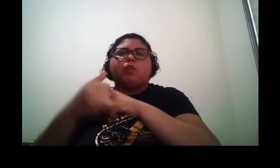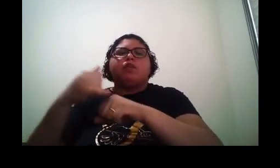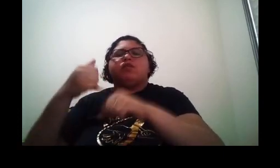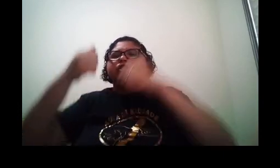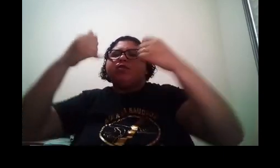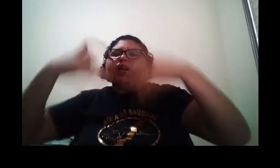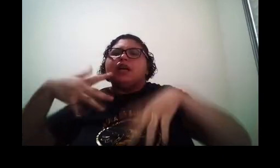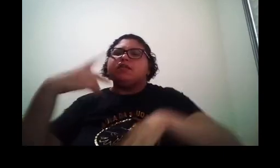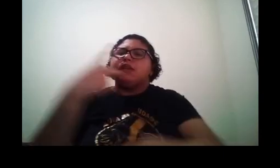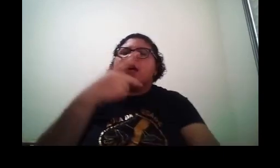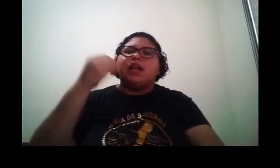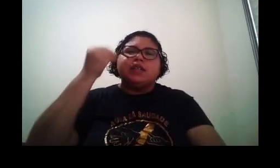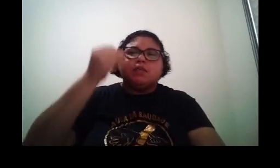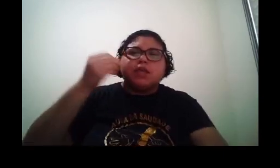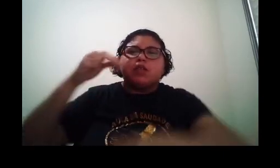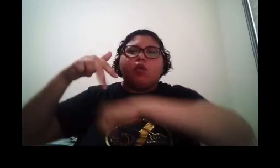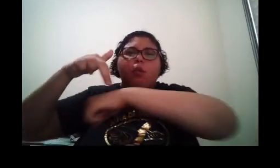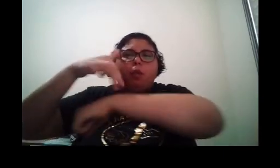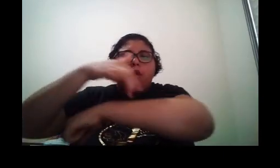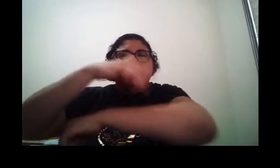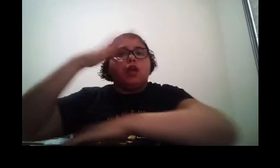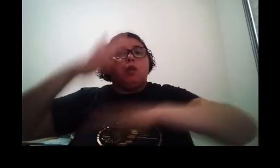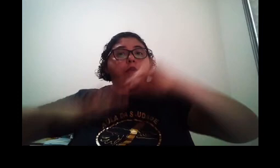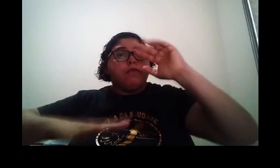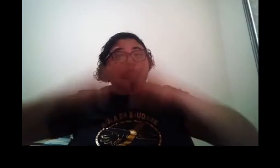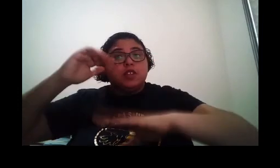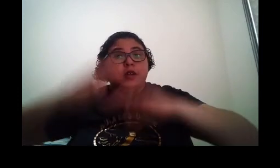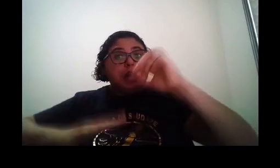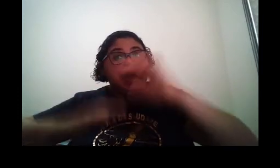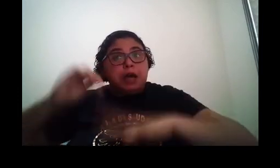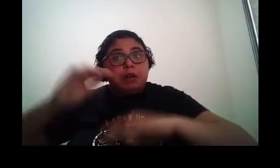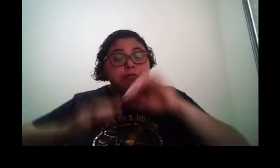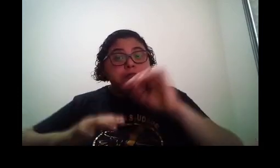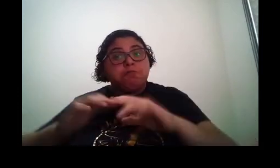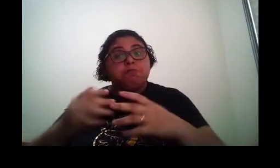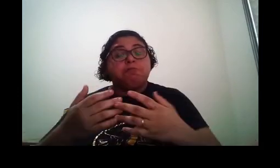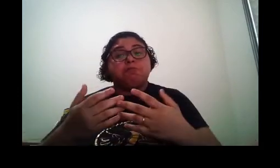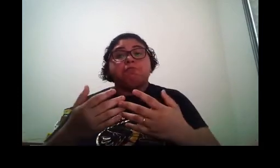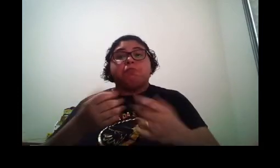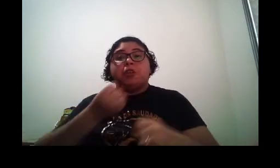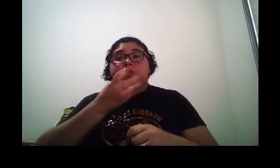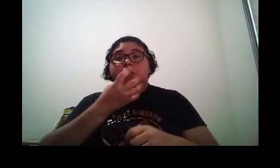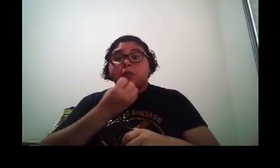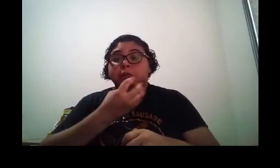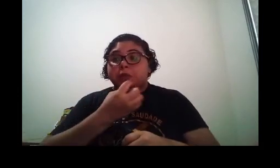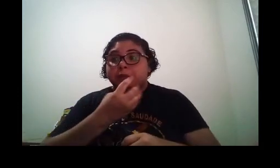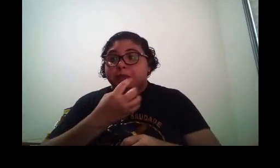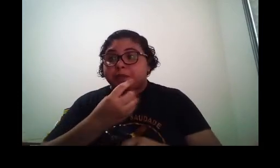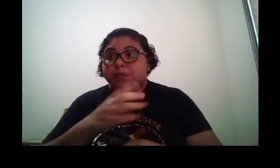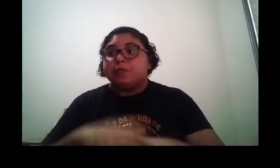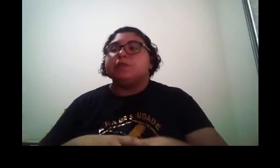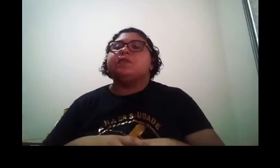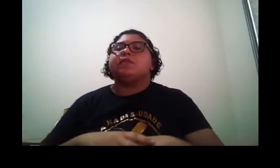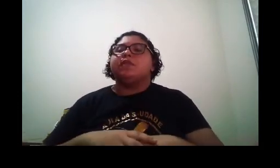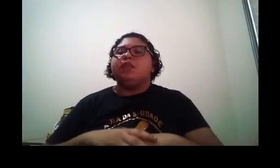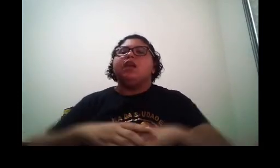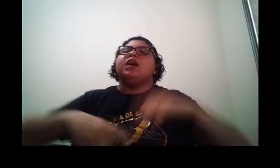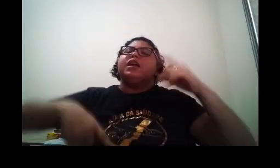modelo profissional, né? Isso também faz parte de um artefato. E na parte da política, a questão